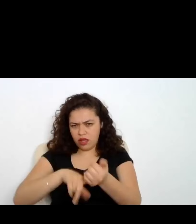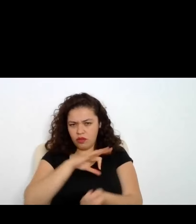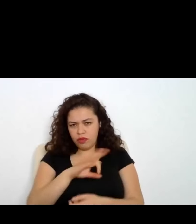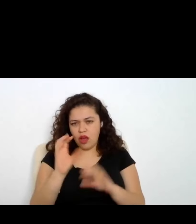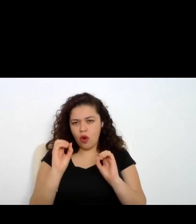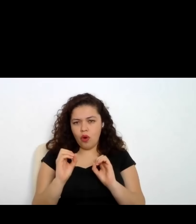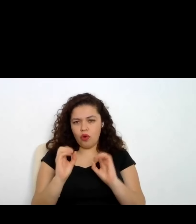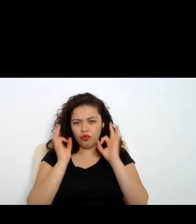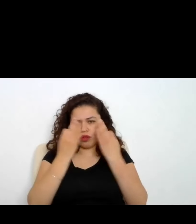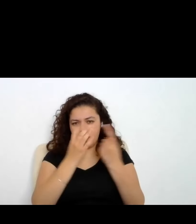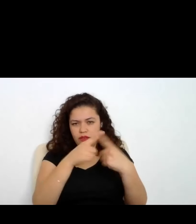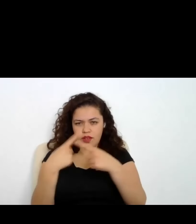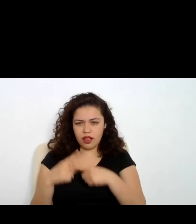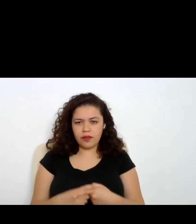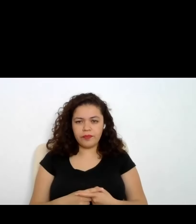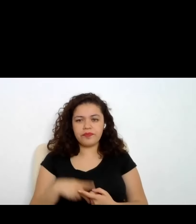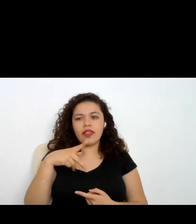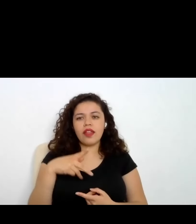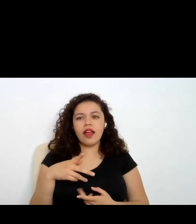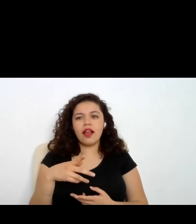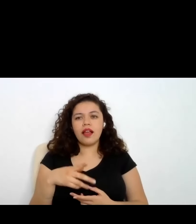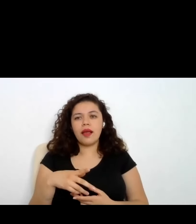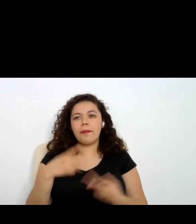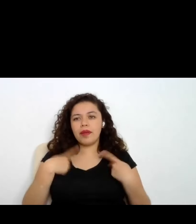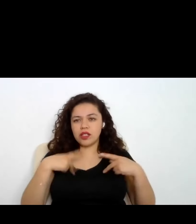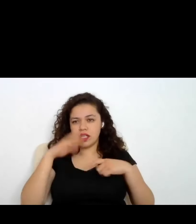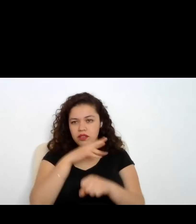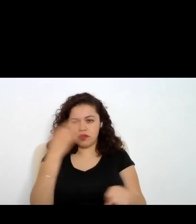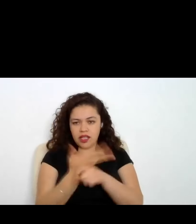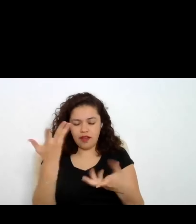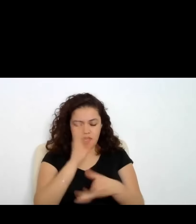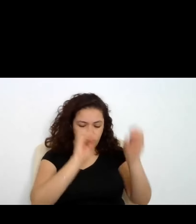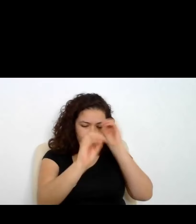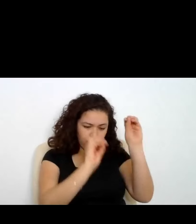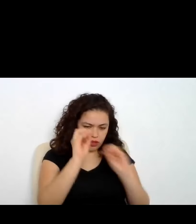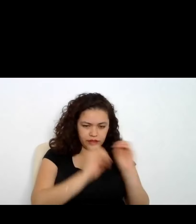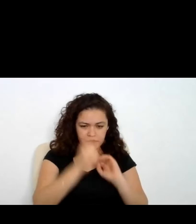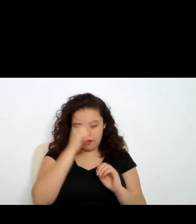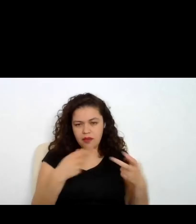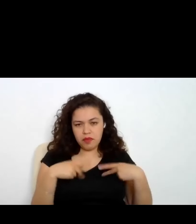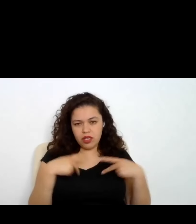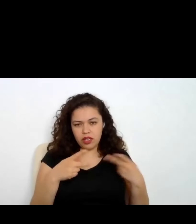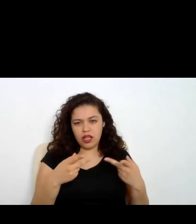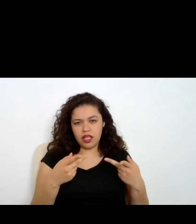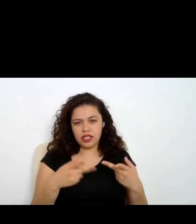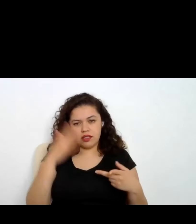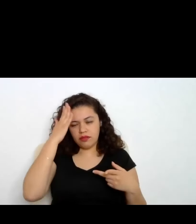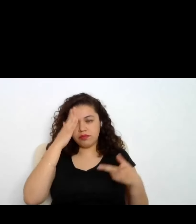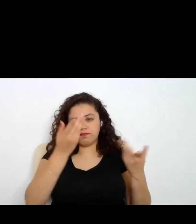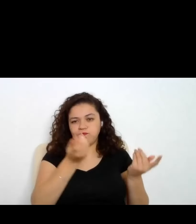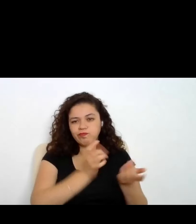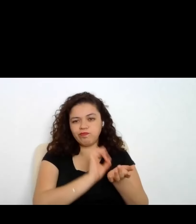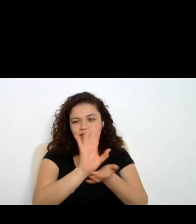cualquier otro formato, generado por el responsable y que pone a disposición de los titulares